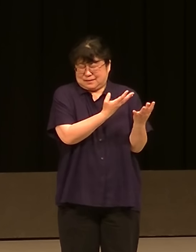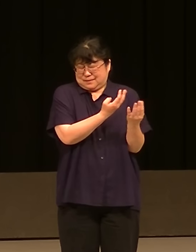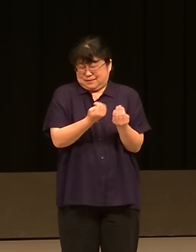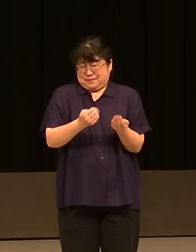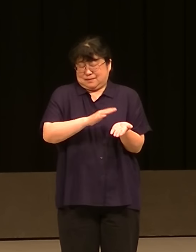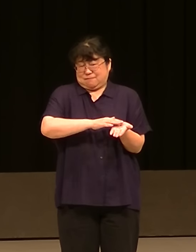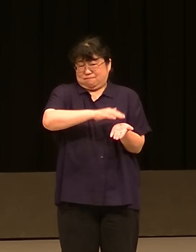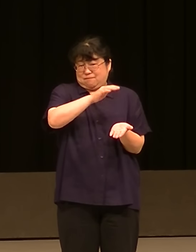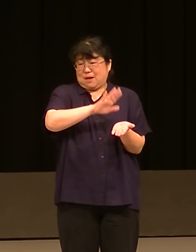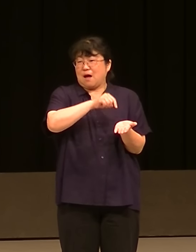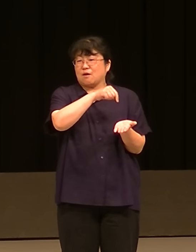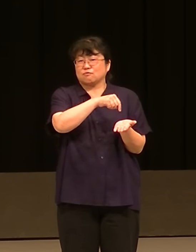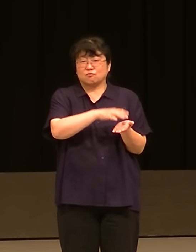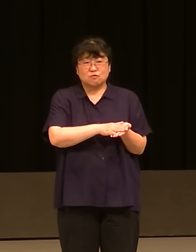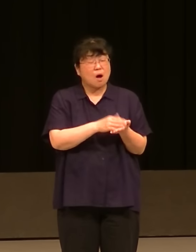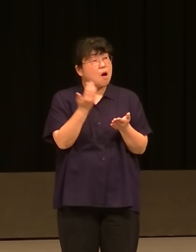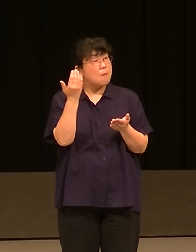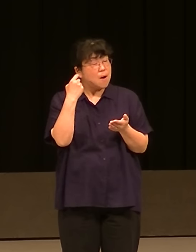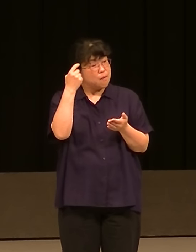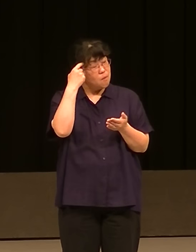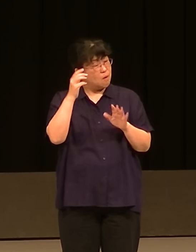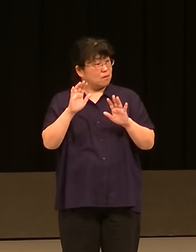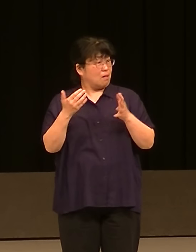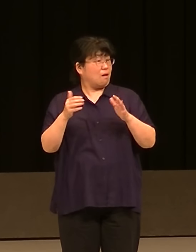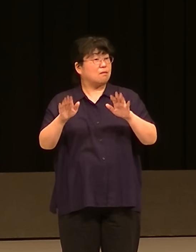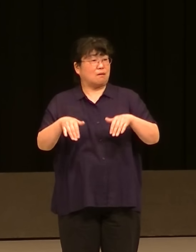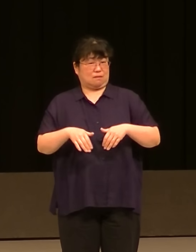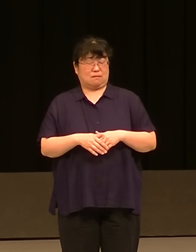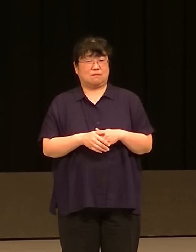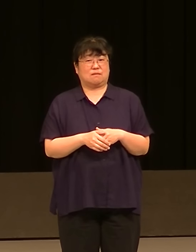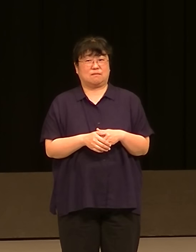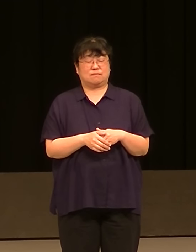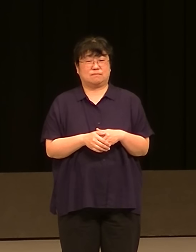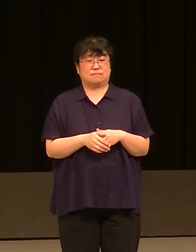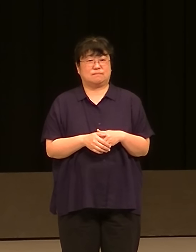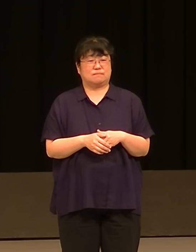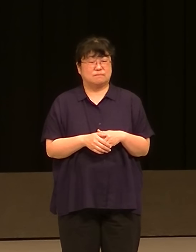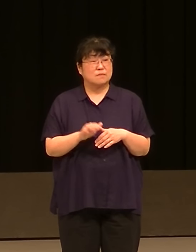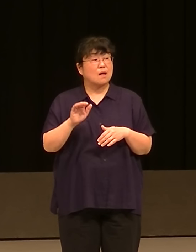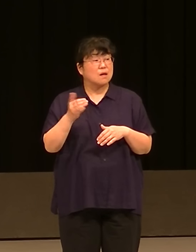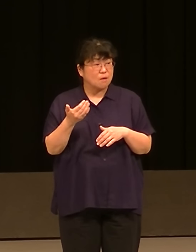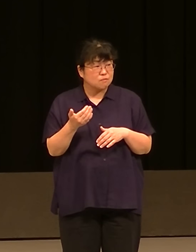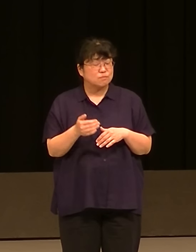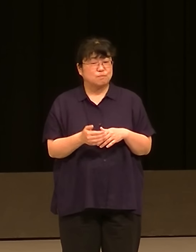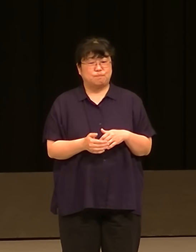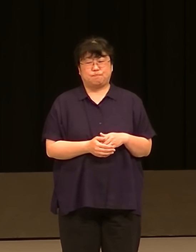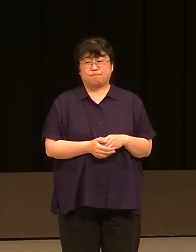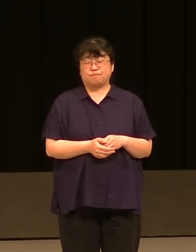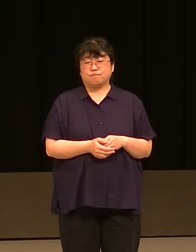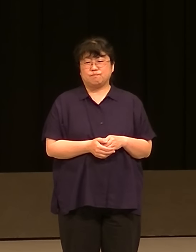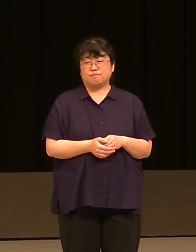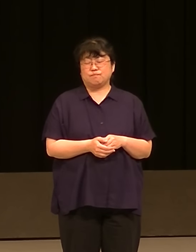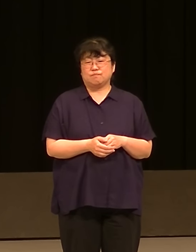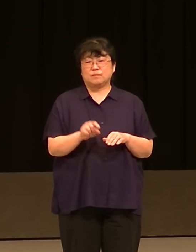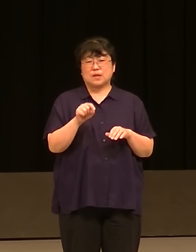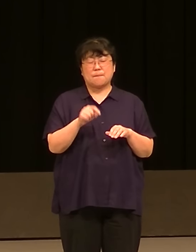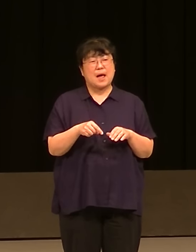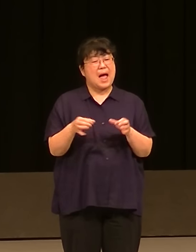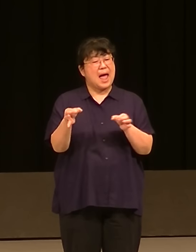結構あんまり思って、おりません、でした、が、まあですね、この、まあ、エコノミ